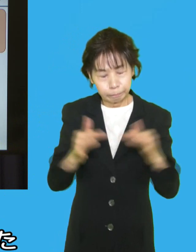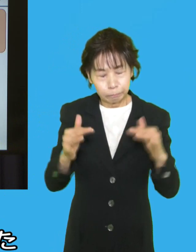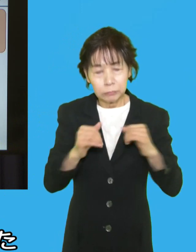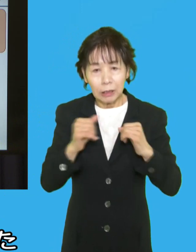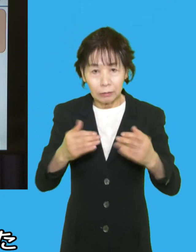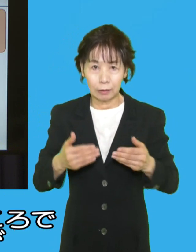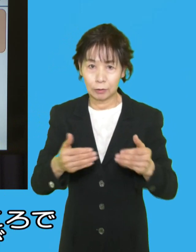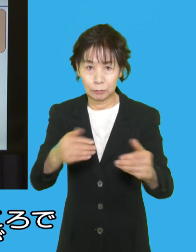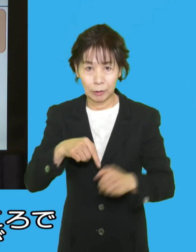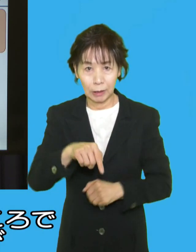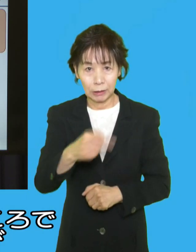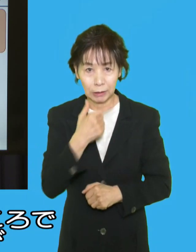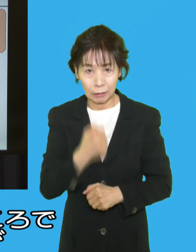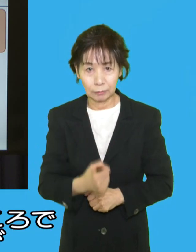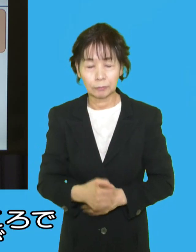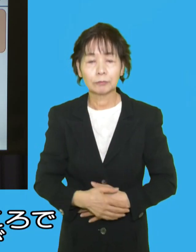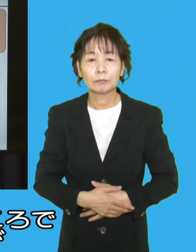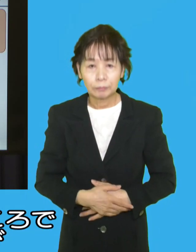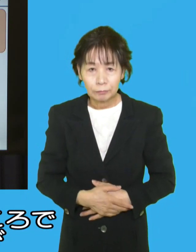。 あと